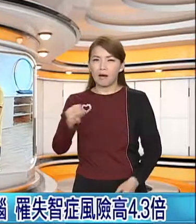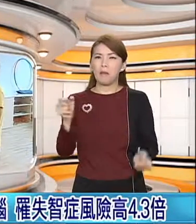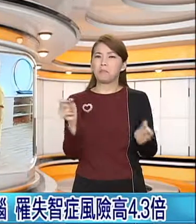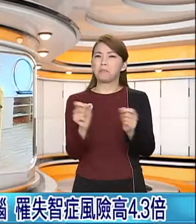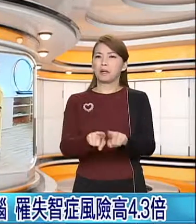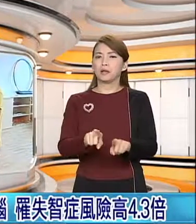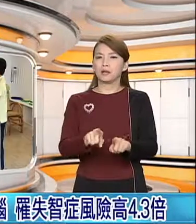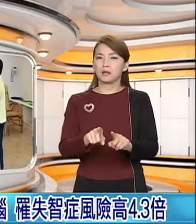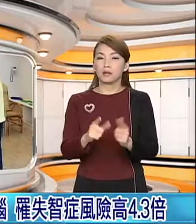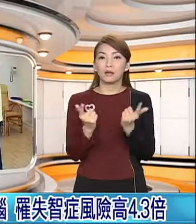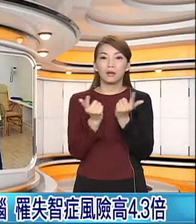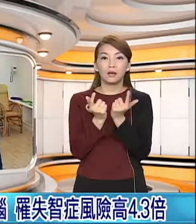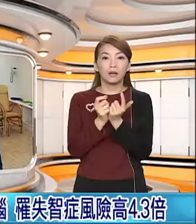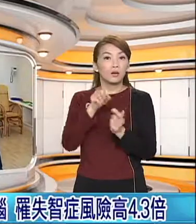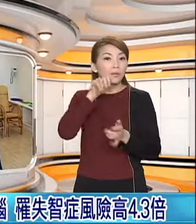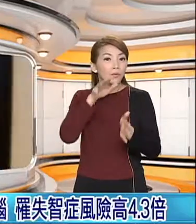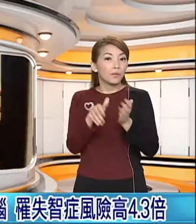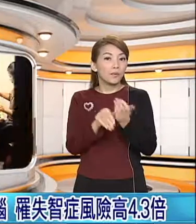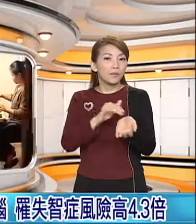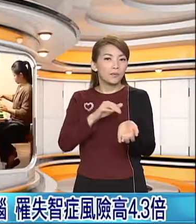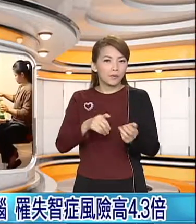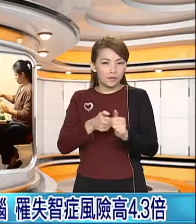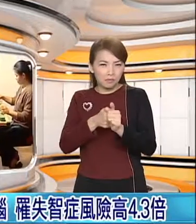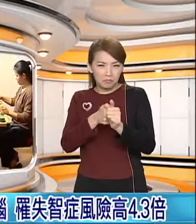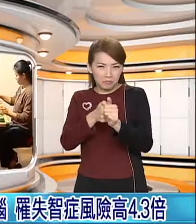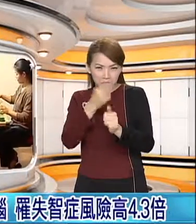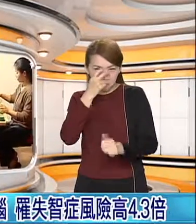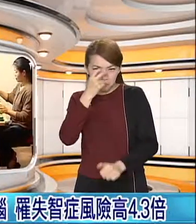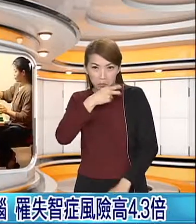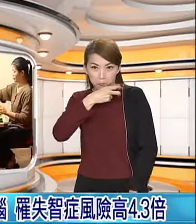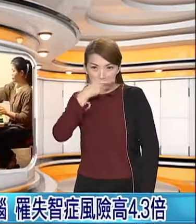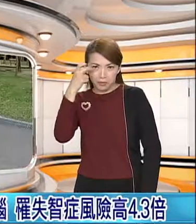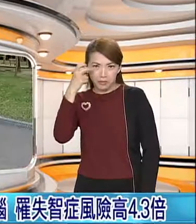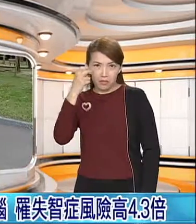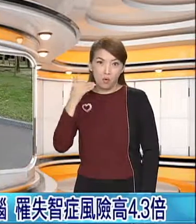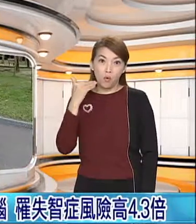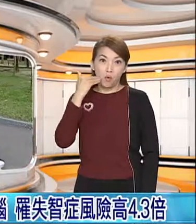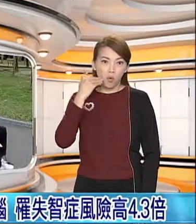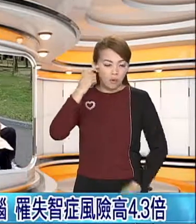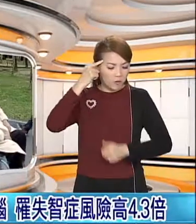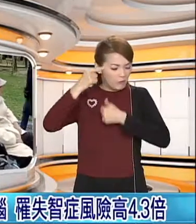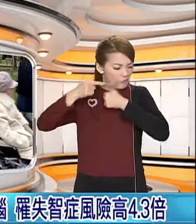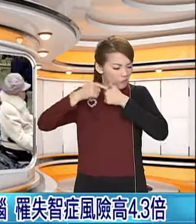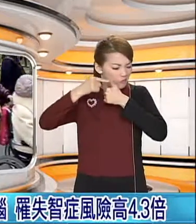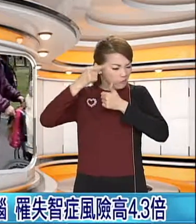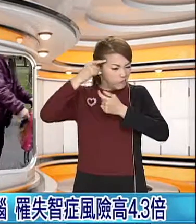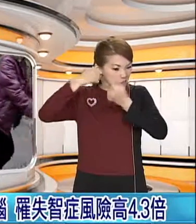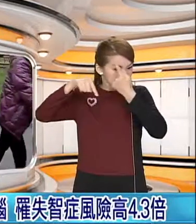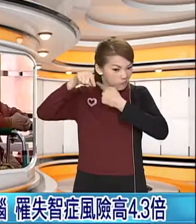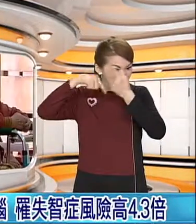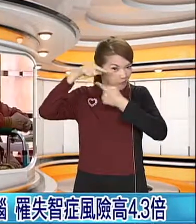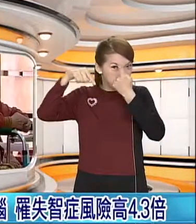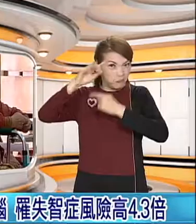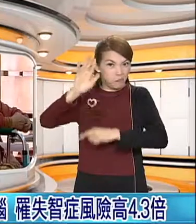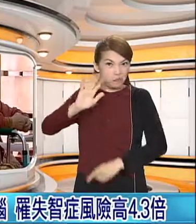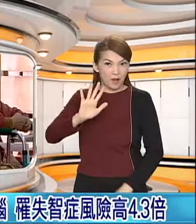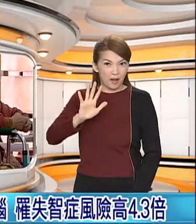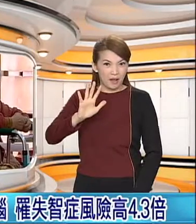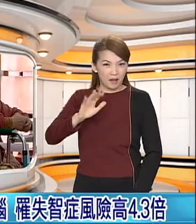口。台北荣总追踪发现，如果不多动脑，变成失智症的风险